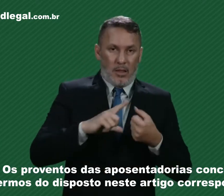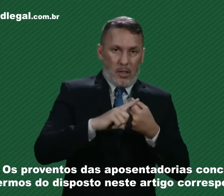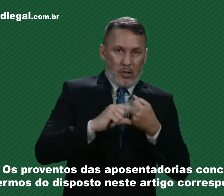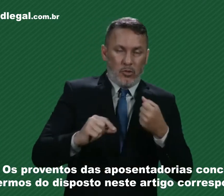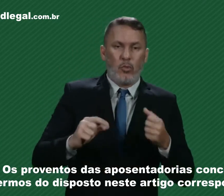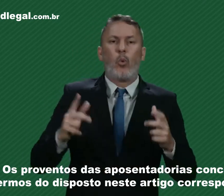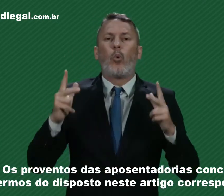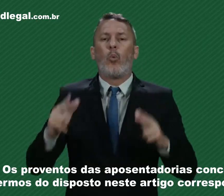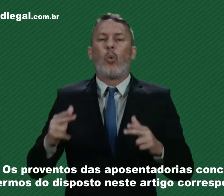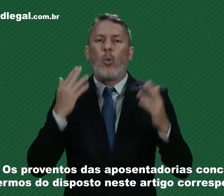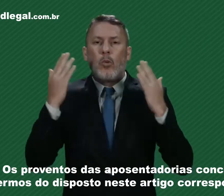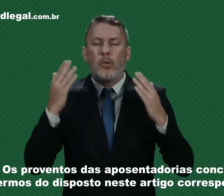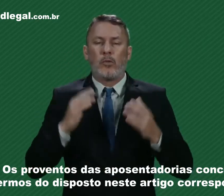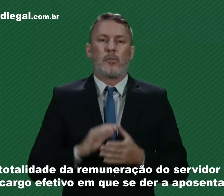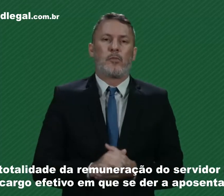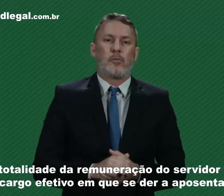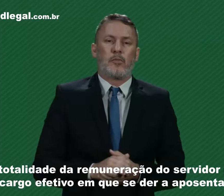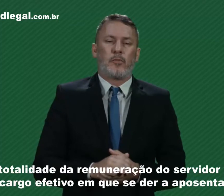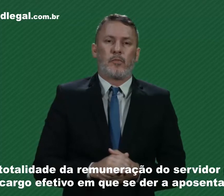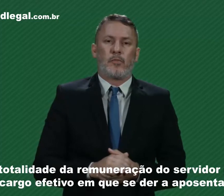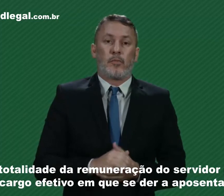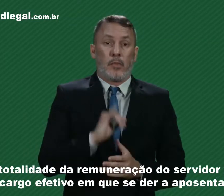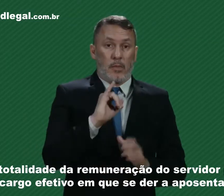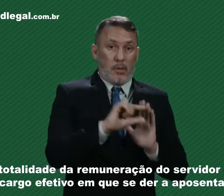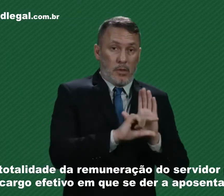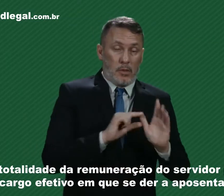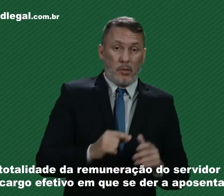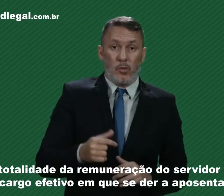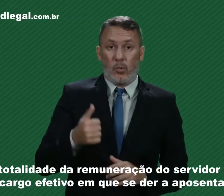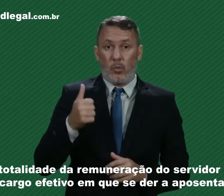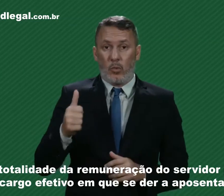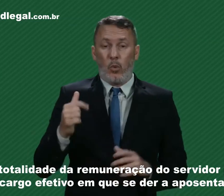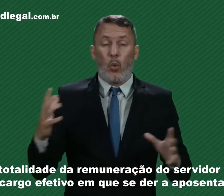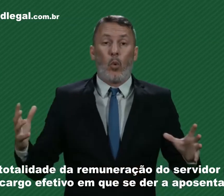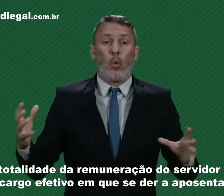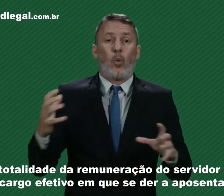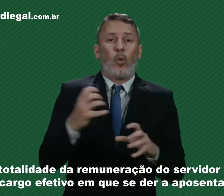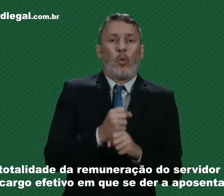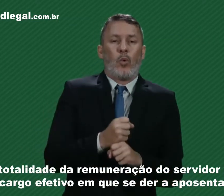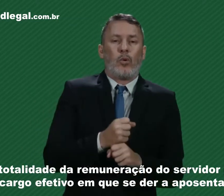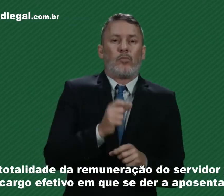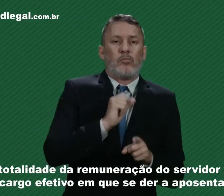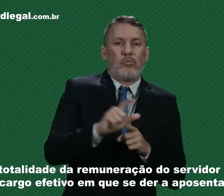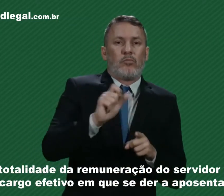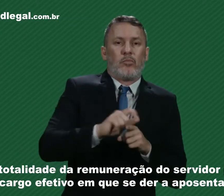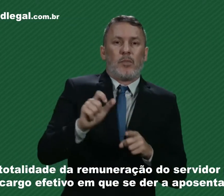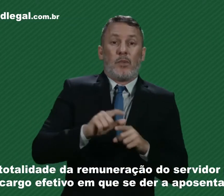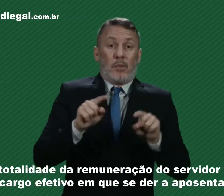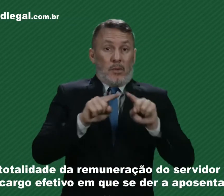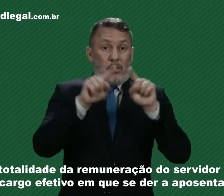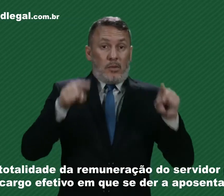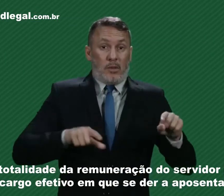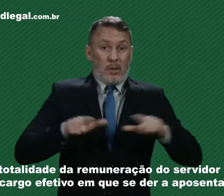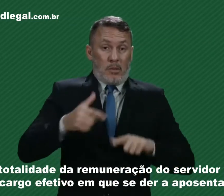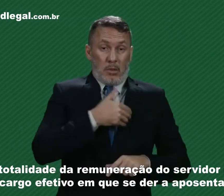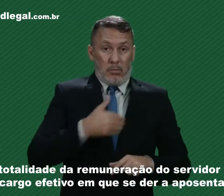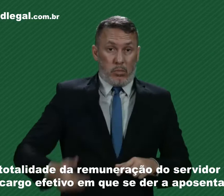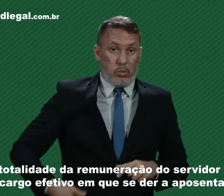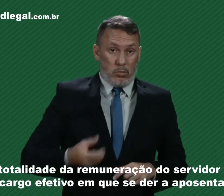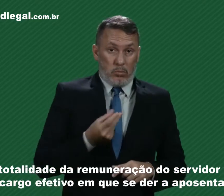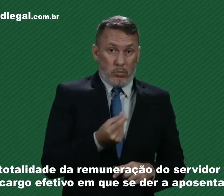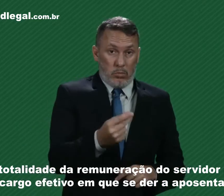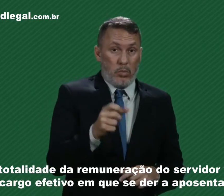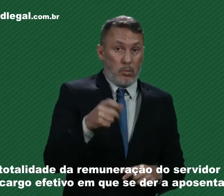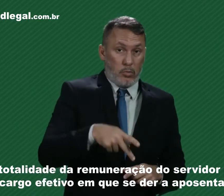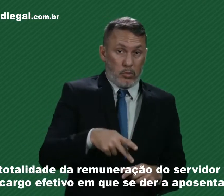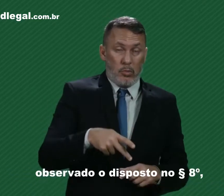artigo corresponderão: Inciso 1. A totalidade da remuneração do servidor público no cargo efetivo em que se der